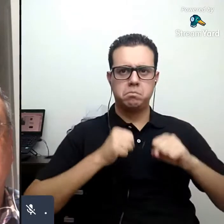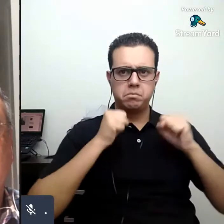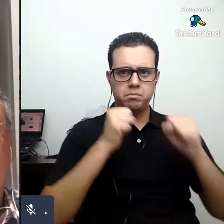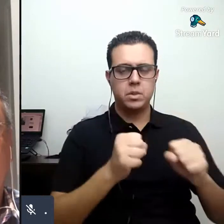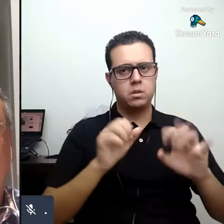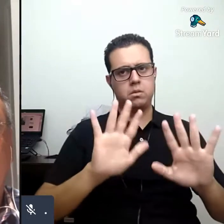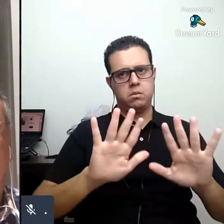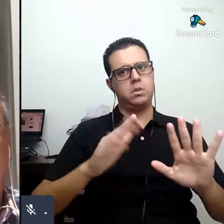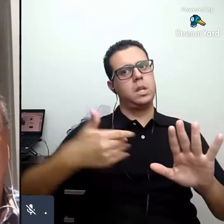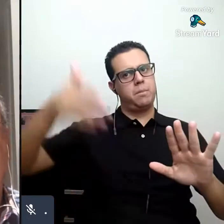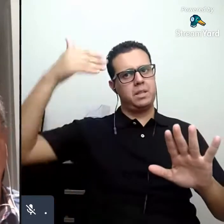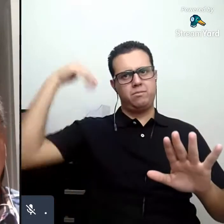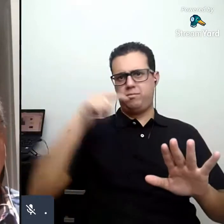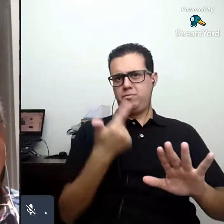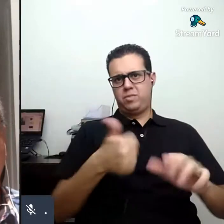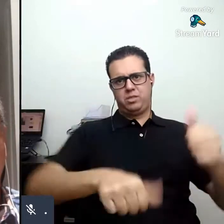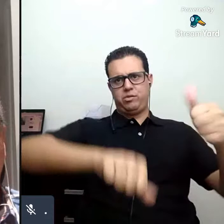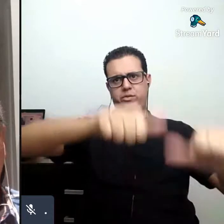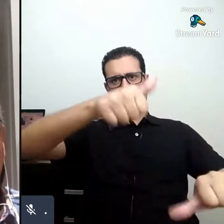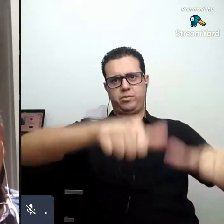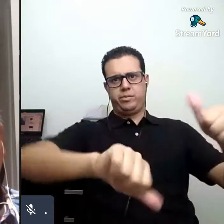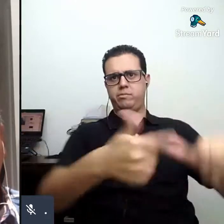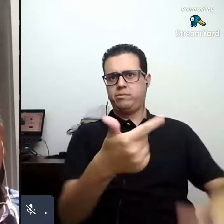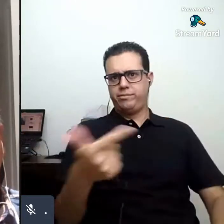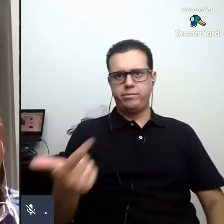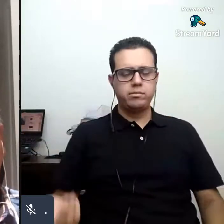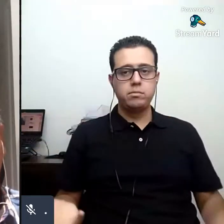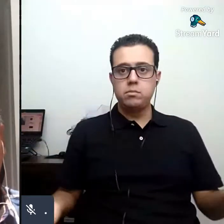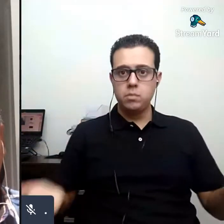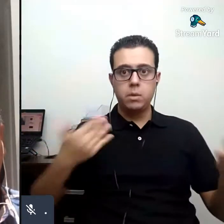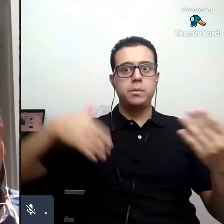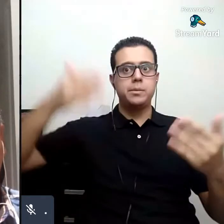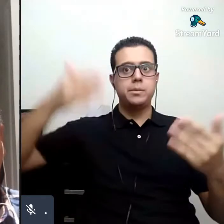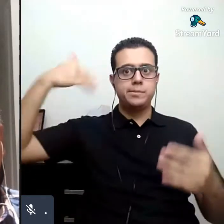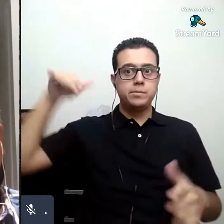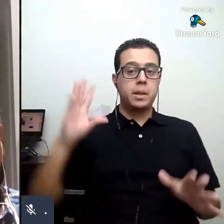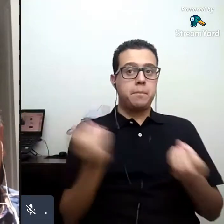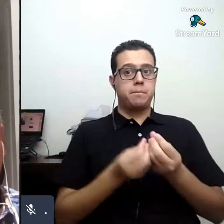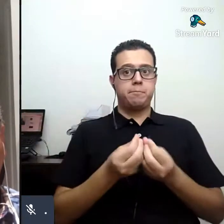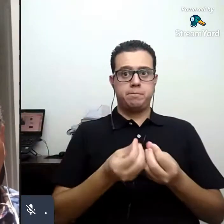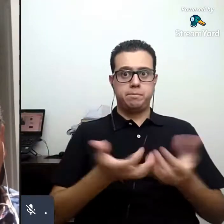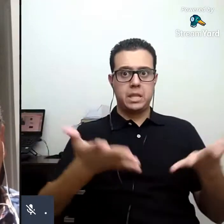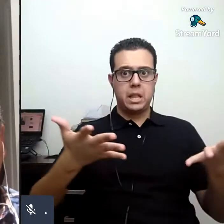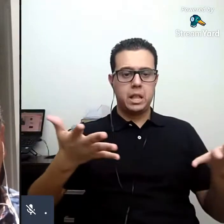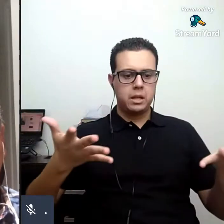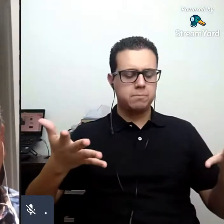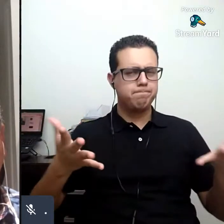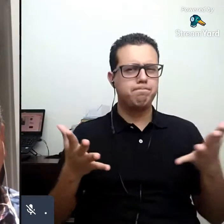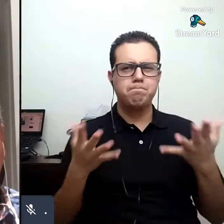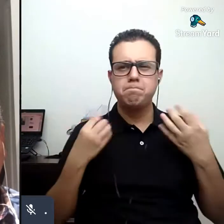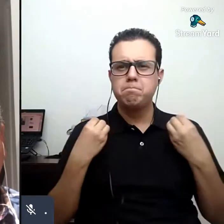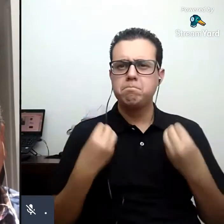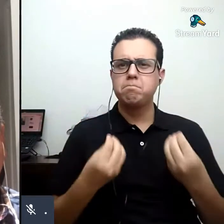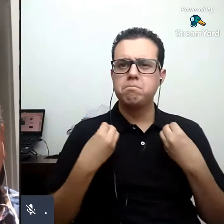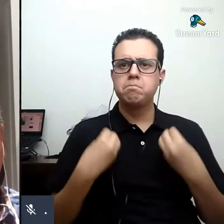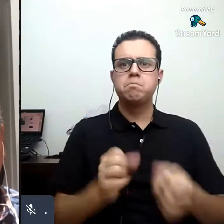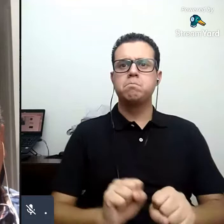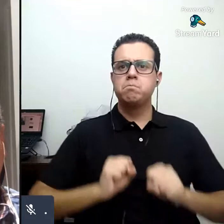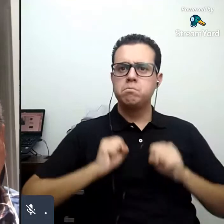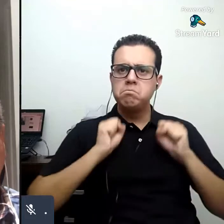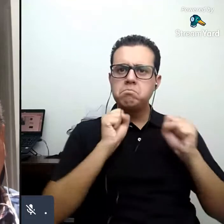existia. Então, a magnitude daquele milagre que Jesus nos leva de volta mostra o poder de